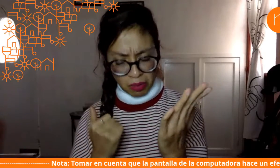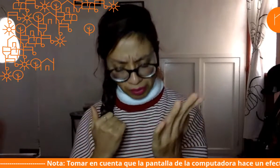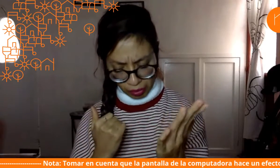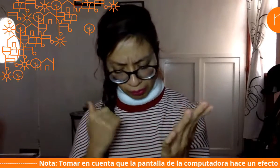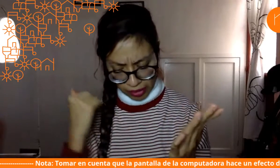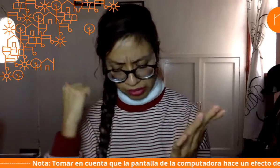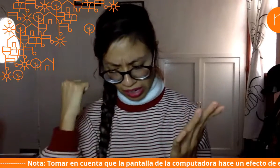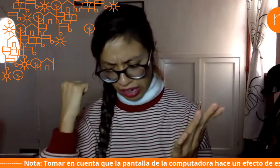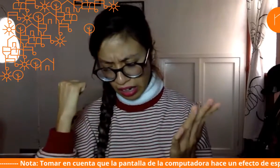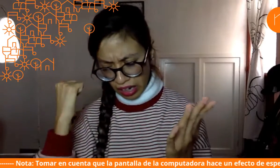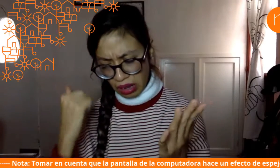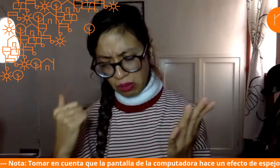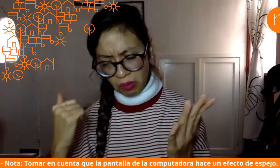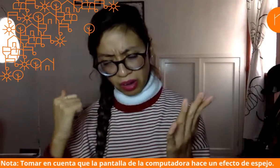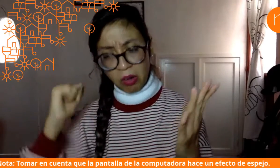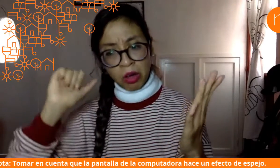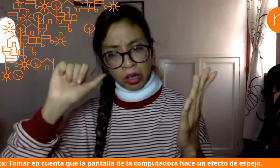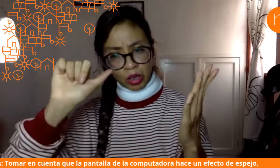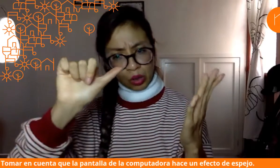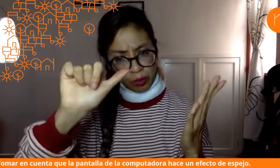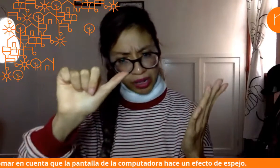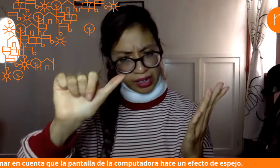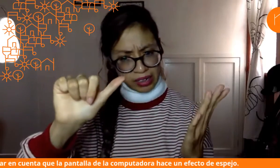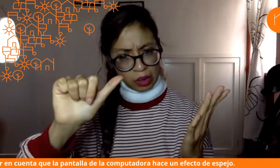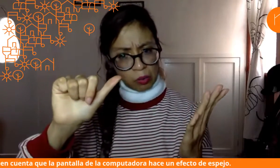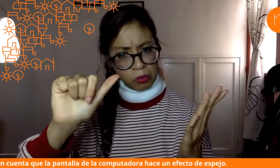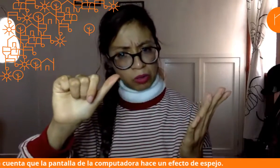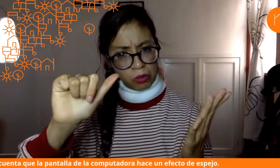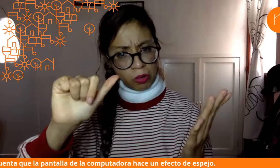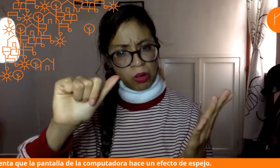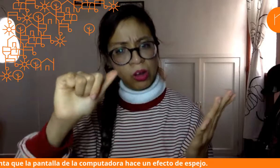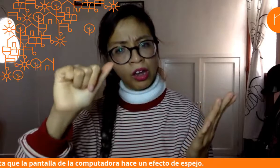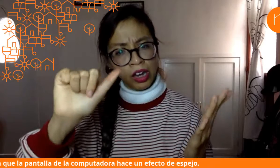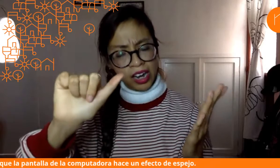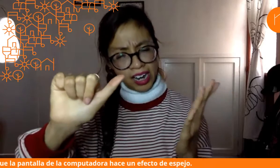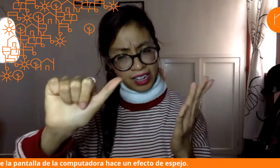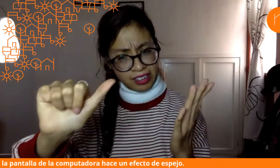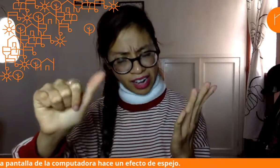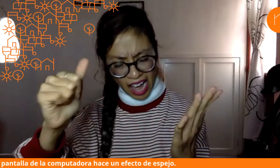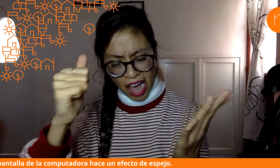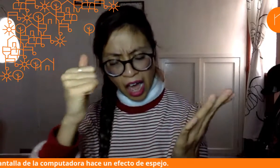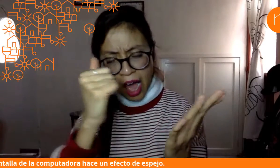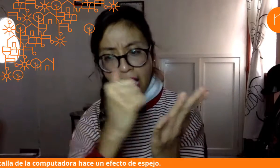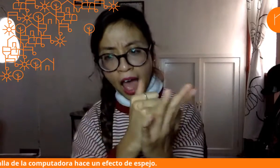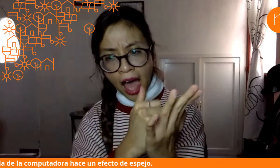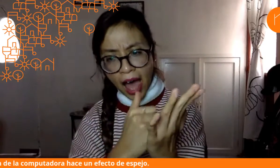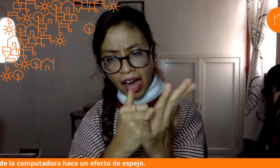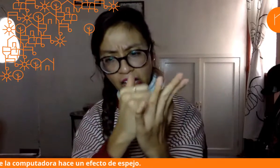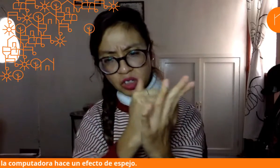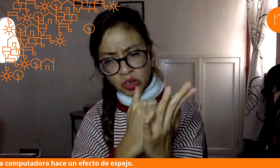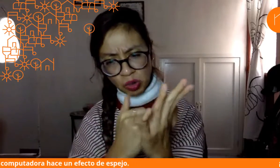mi mano base y mi mano dominante configuro la letra A.